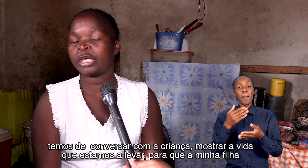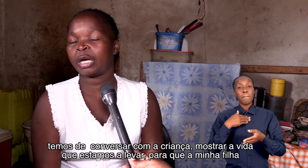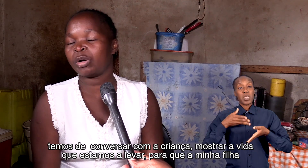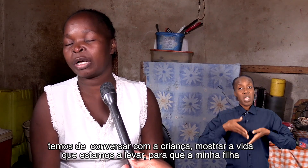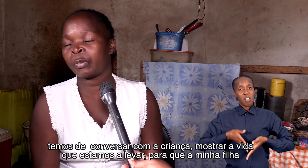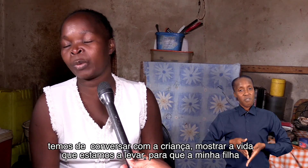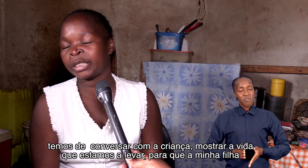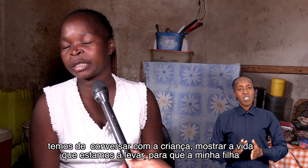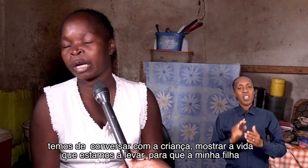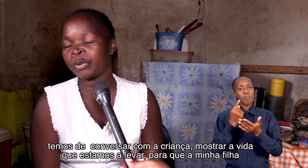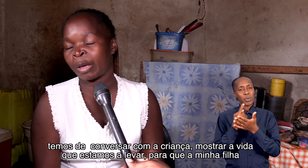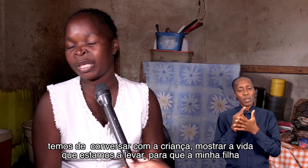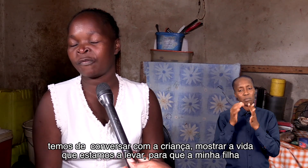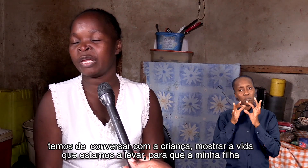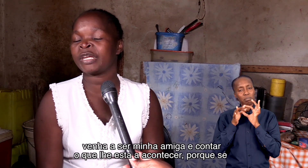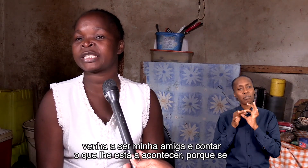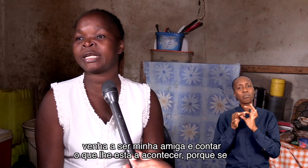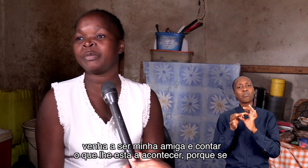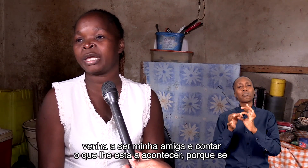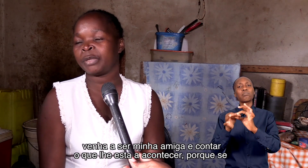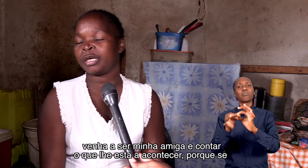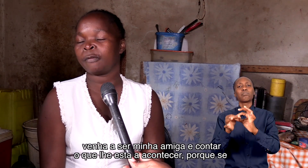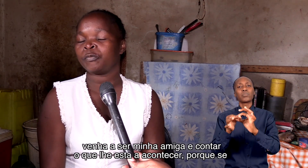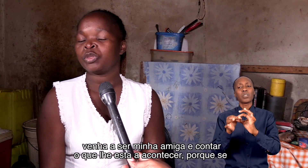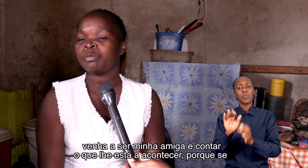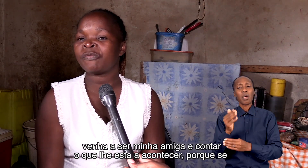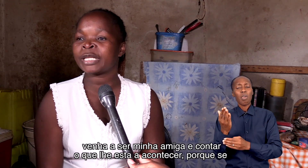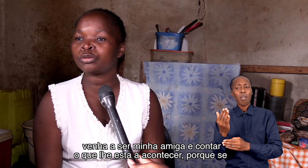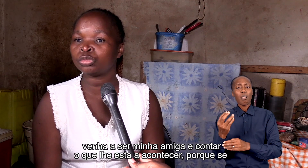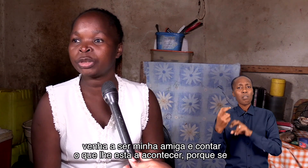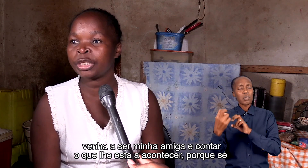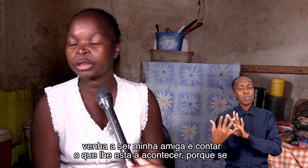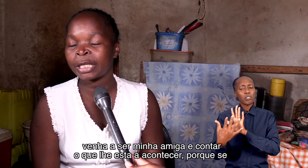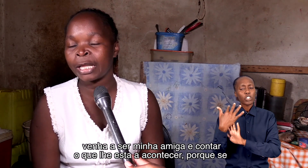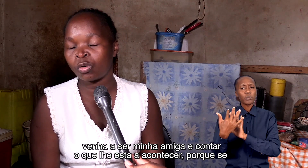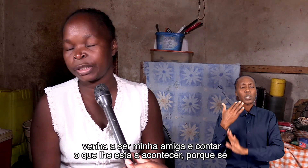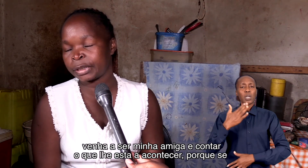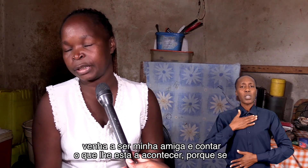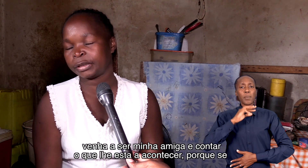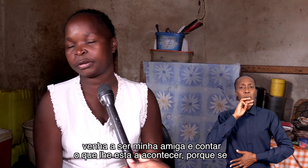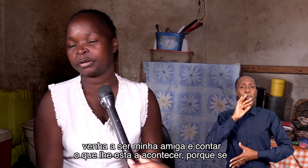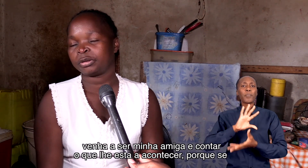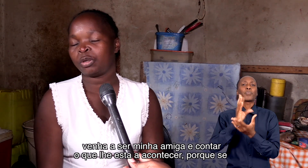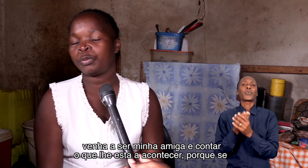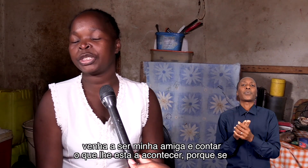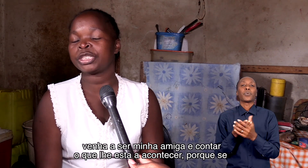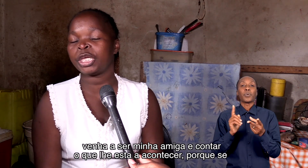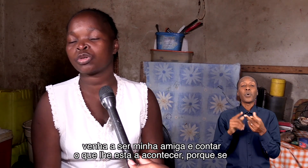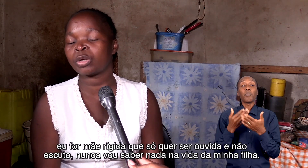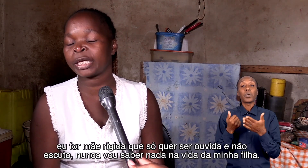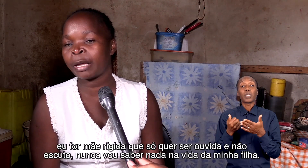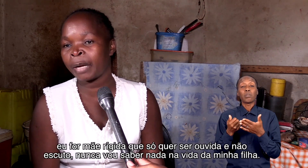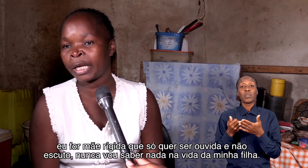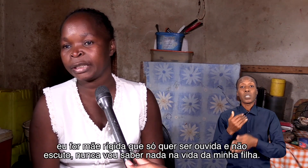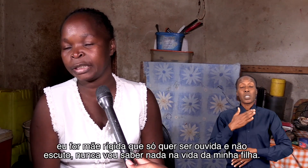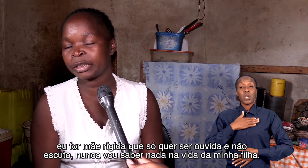Para que a minha filha venha ser a minha amiga, me falar tudo o que está lá a acontecer. Porque se eu